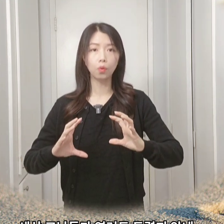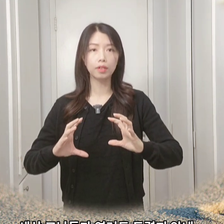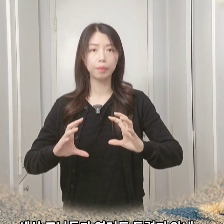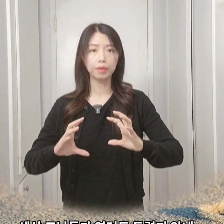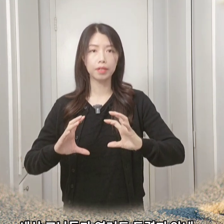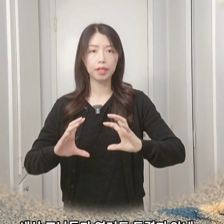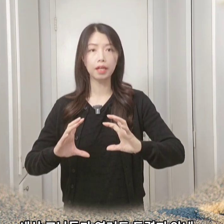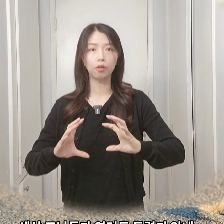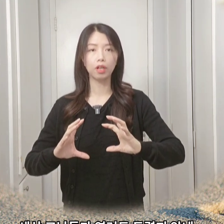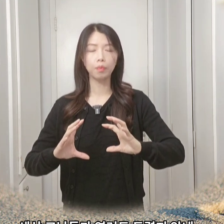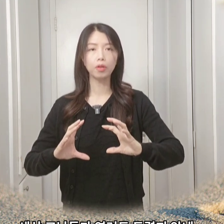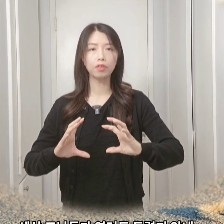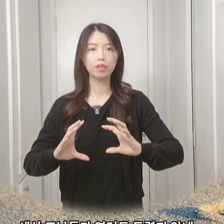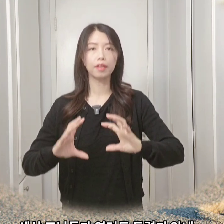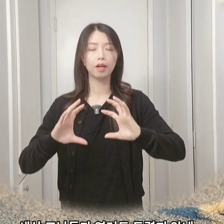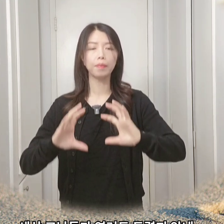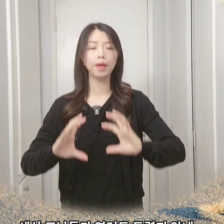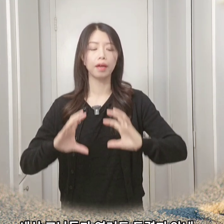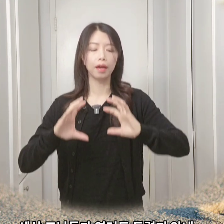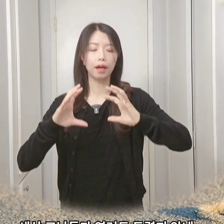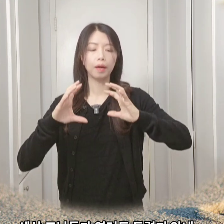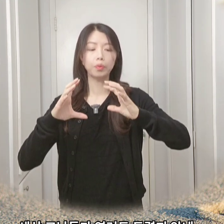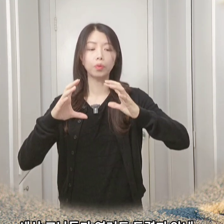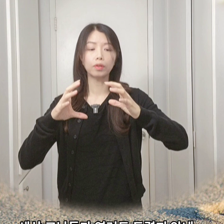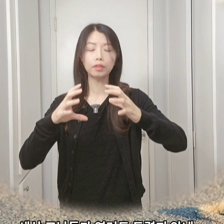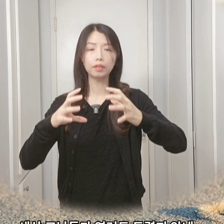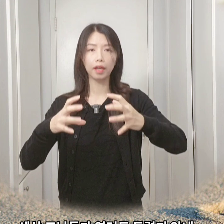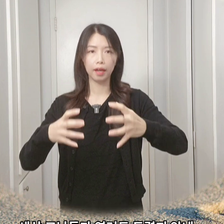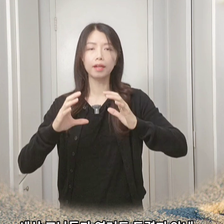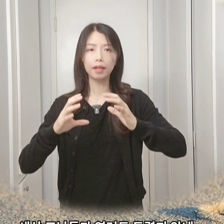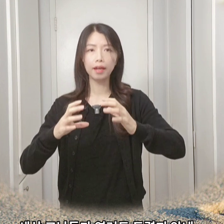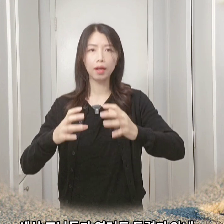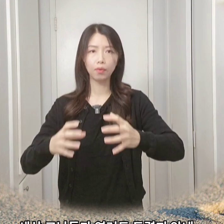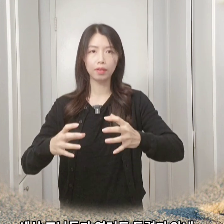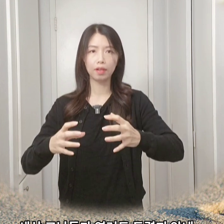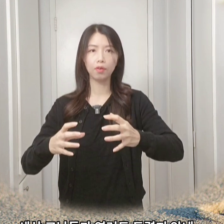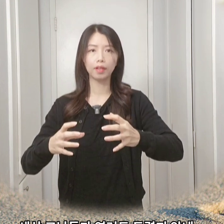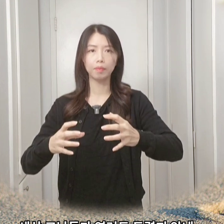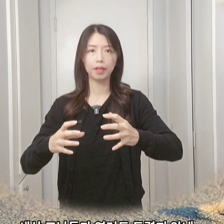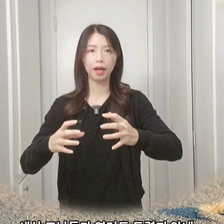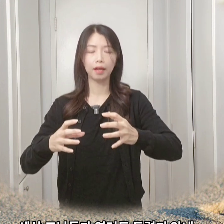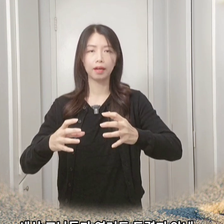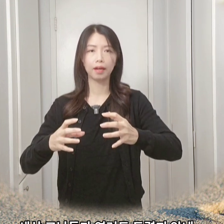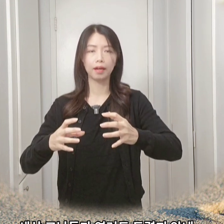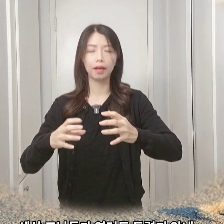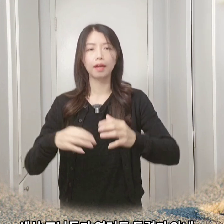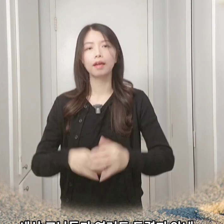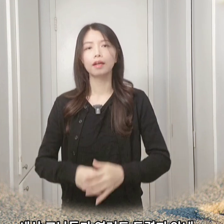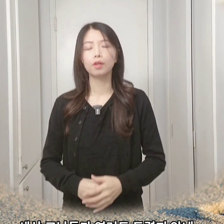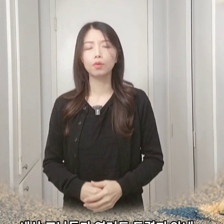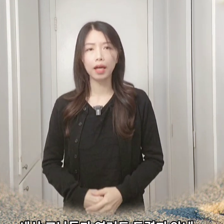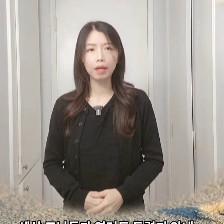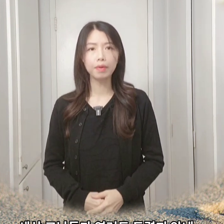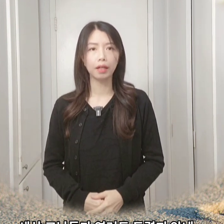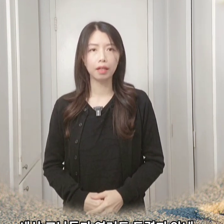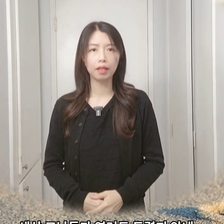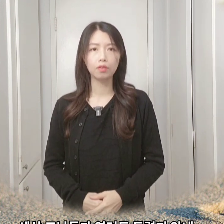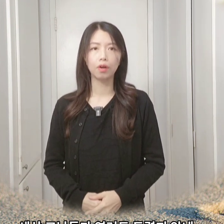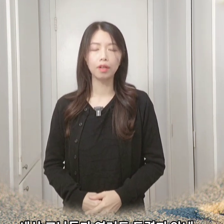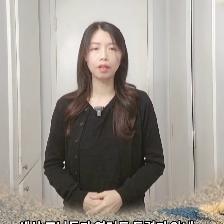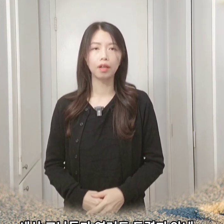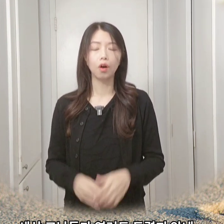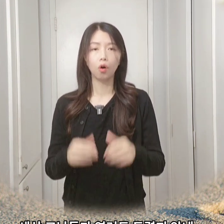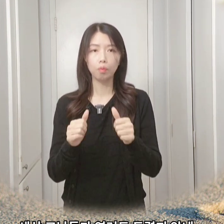양손을 공을 잡듯이 이렇게 표현해 주신 다음에 앞으로 크게 세계라고 하는 뜻의 수어가 됩니다. 그리고 사람을